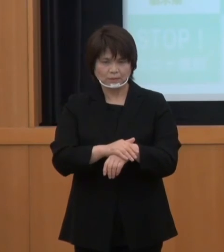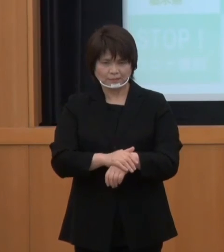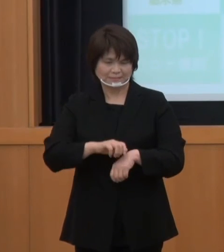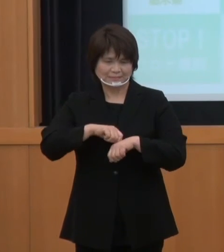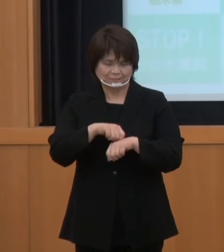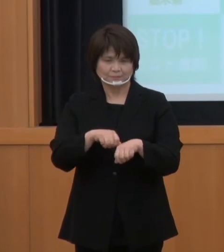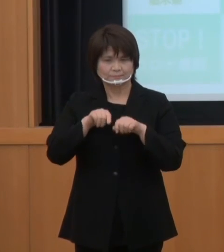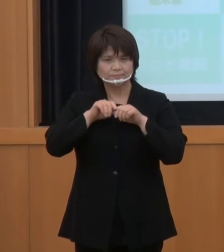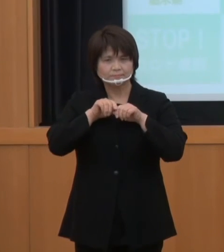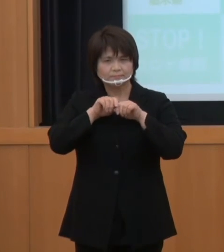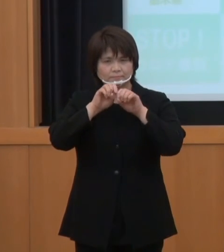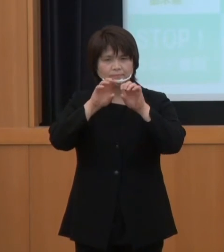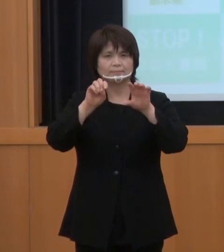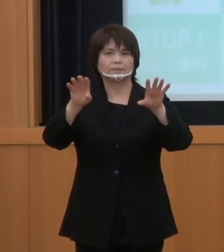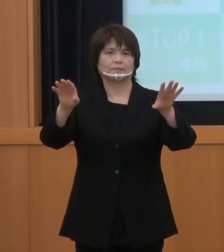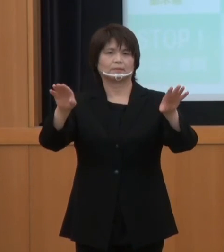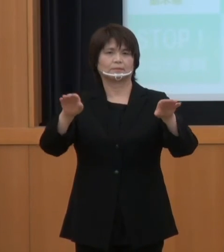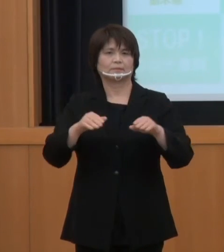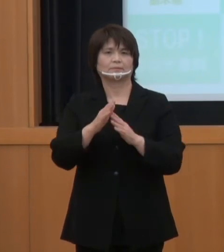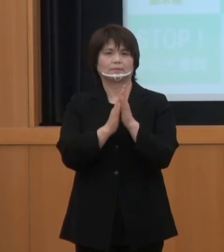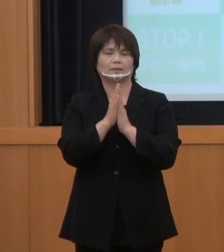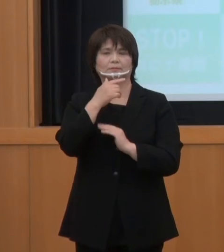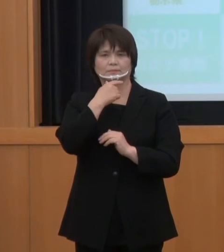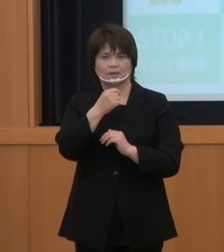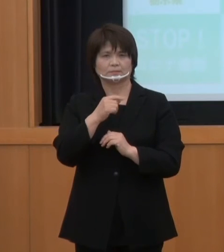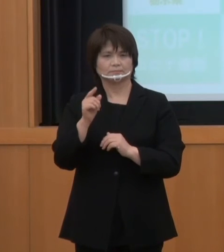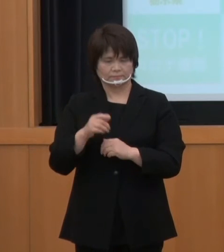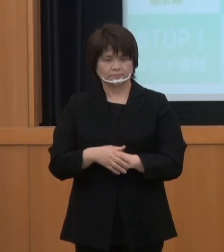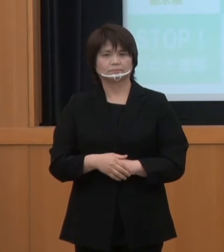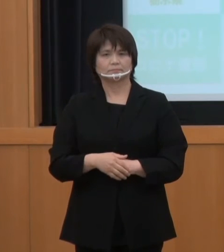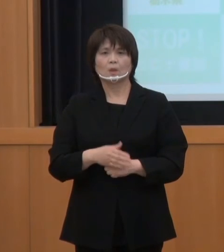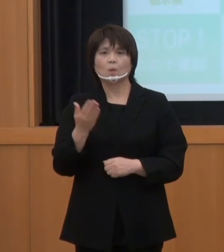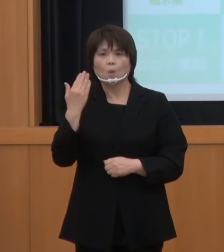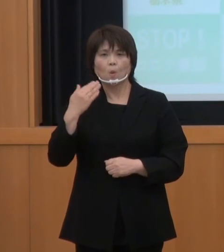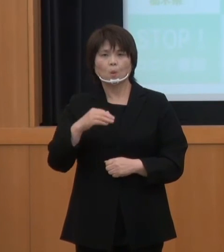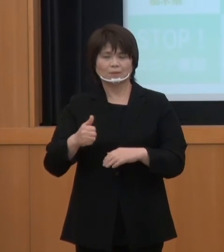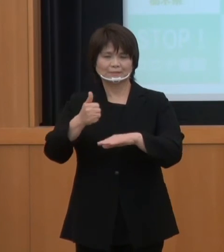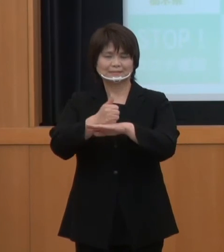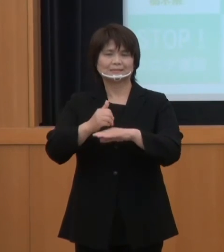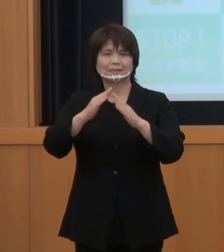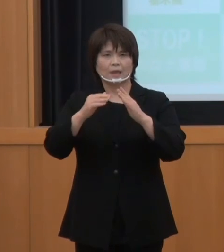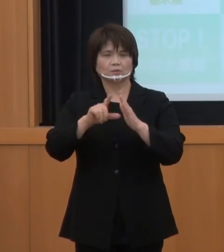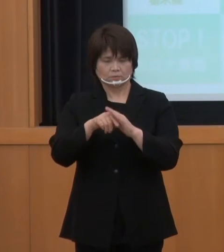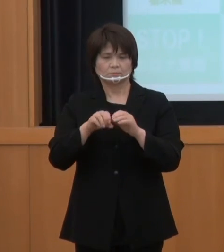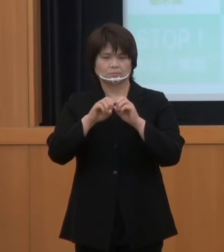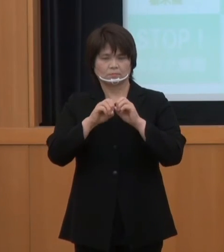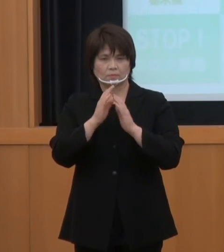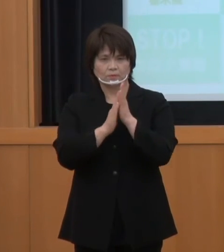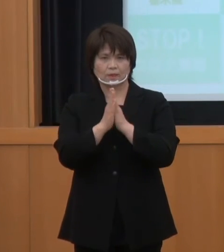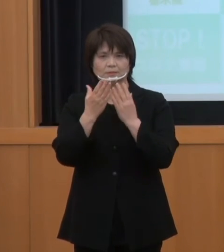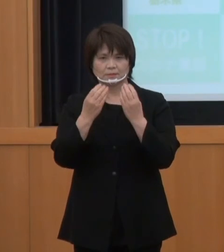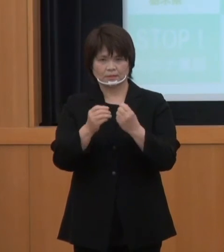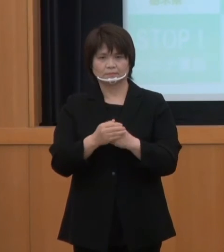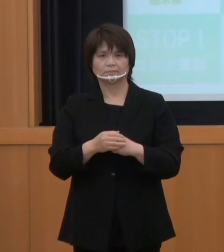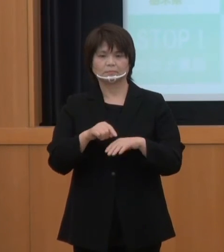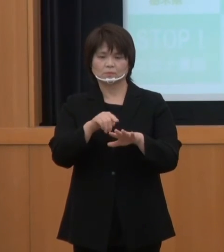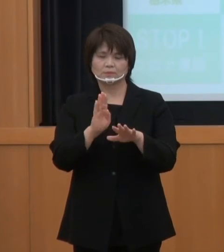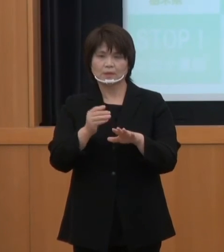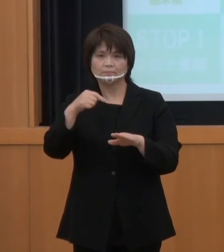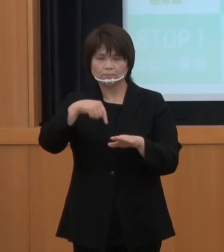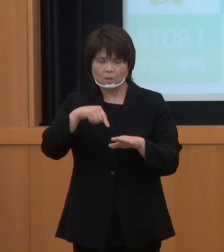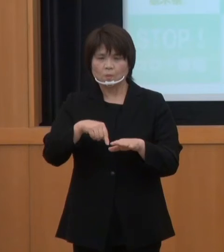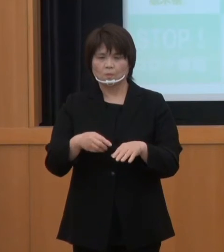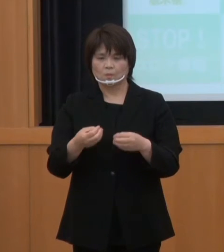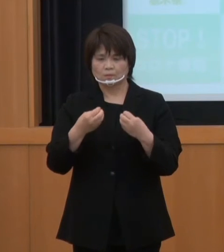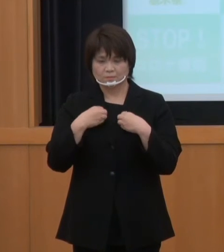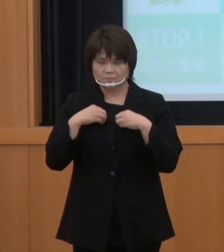信してもらいたい、過日の知事会でも申し上げたところでございます。栃木県といたしましても、感染の連